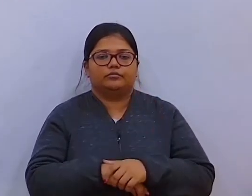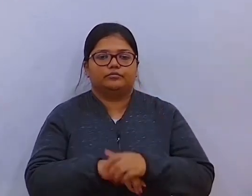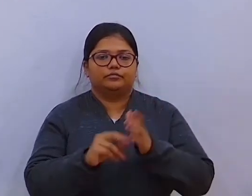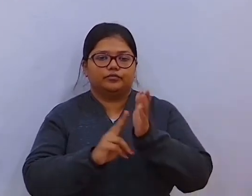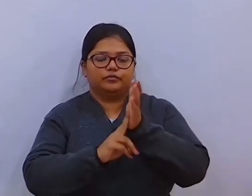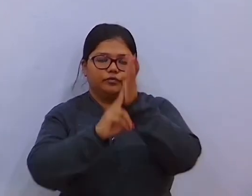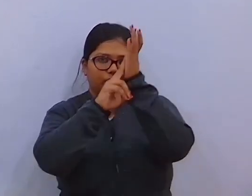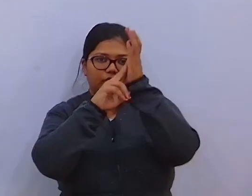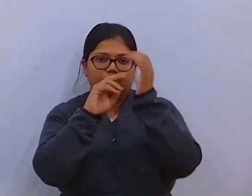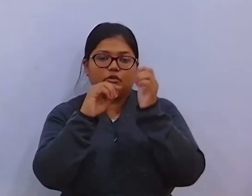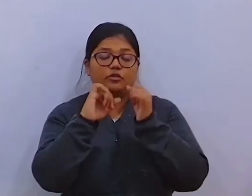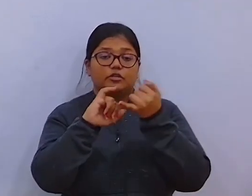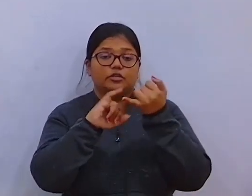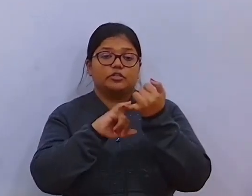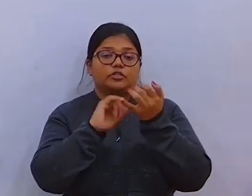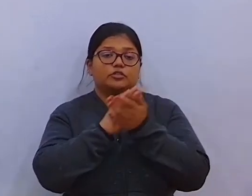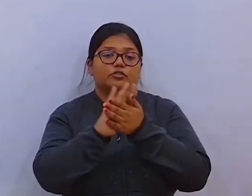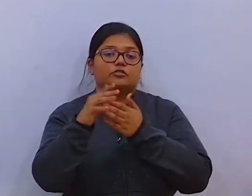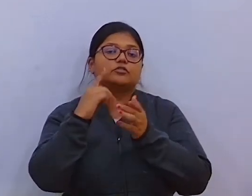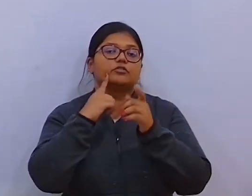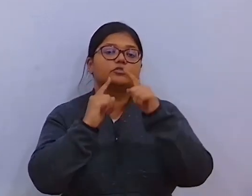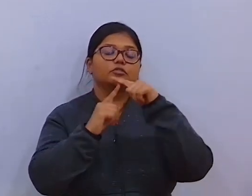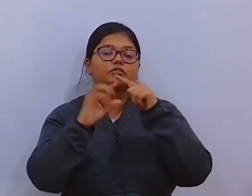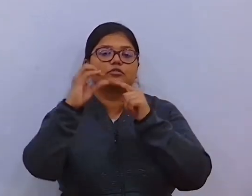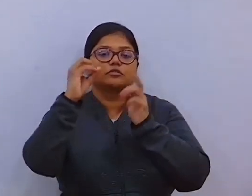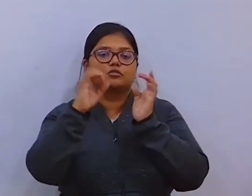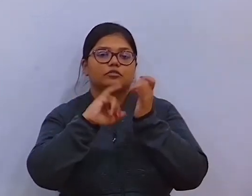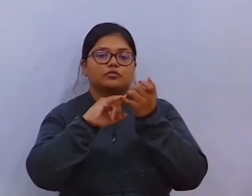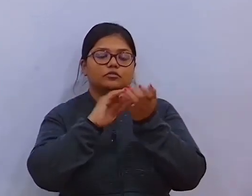शीतोष्ण, उत्तरी शीतोष्ण